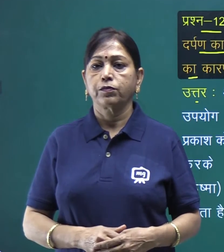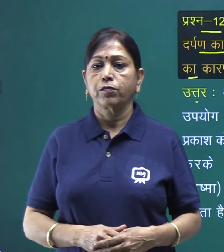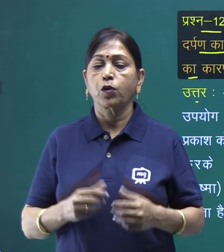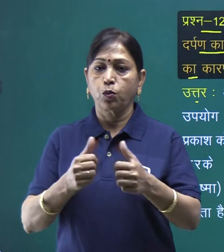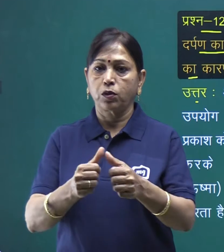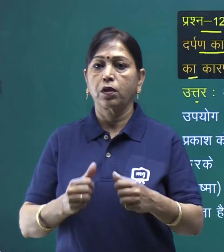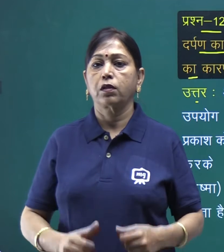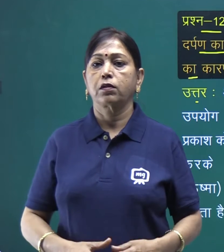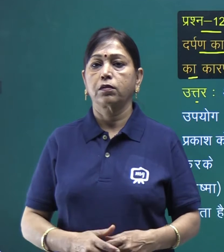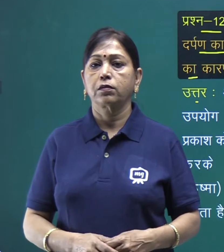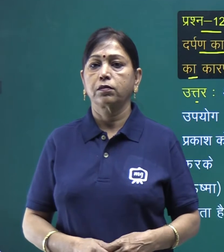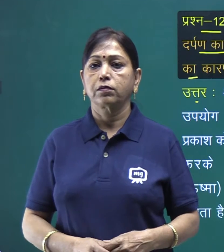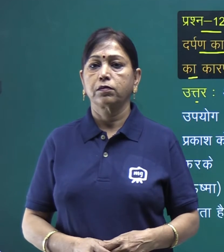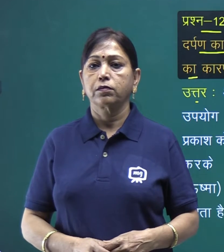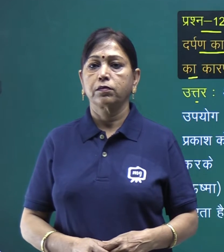उत्तर।